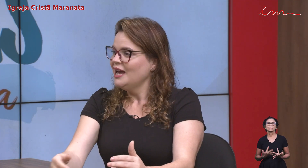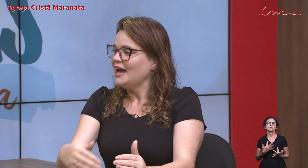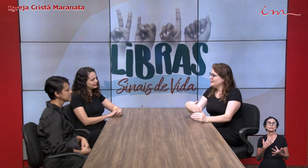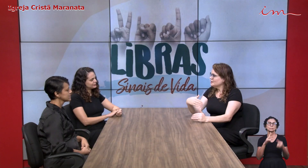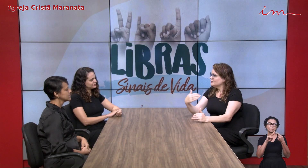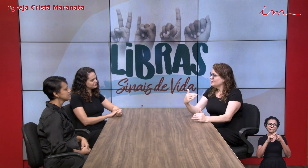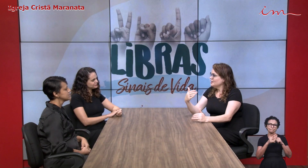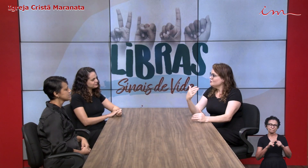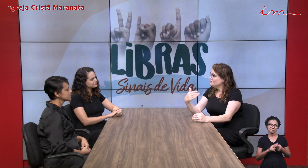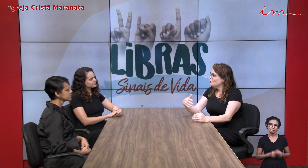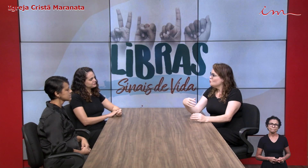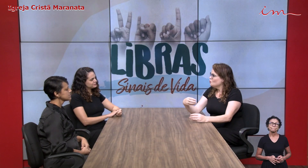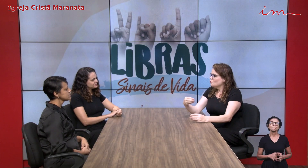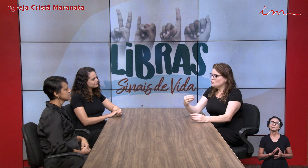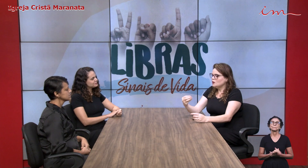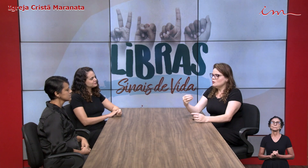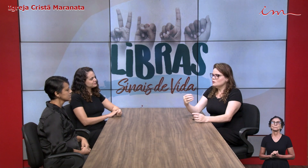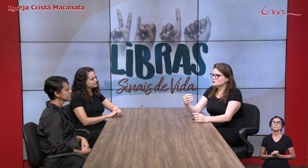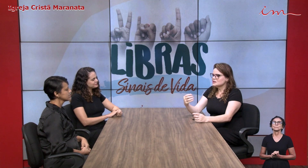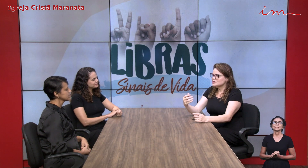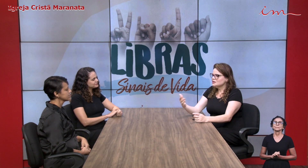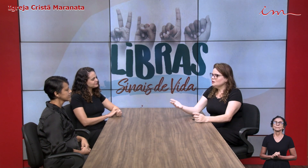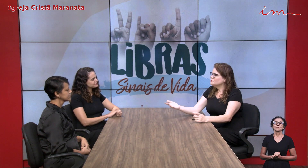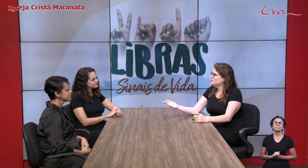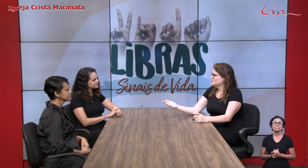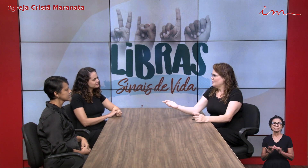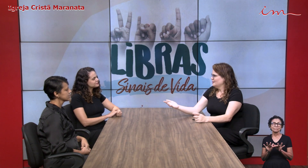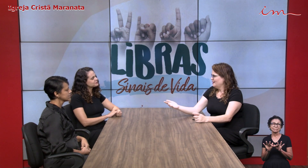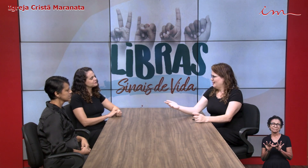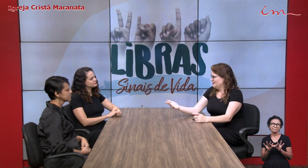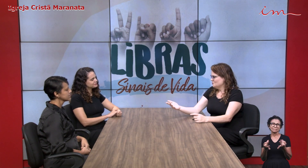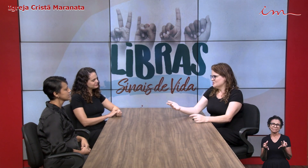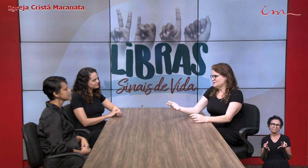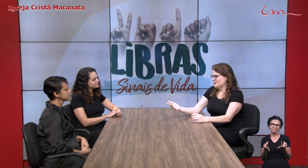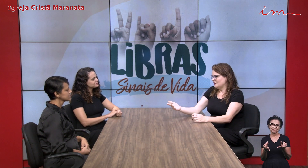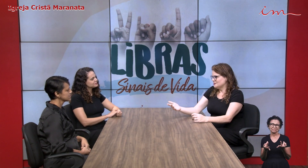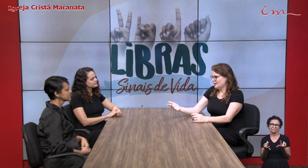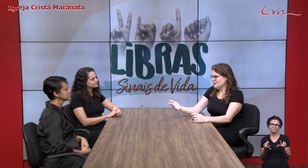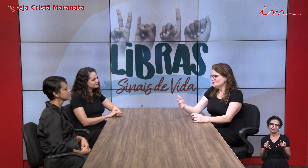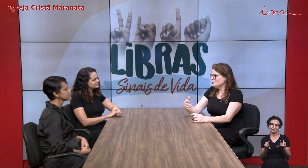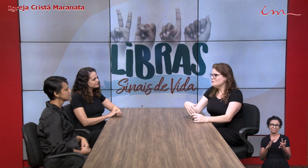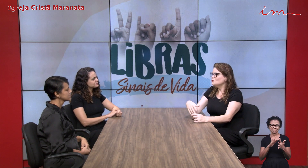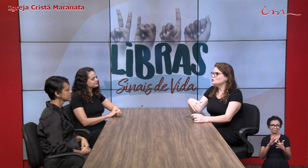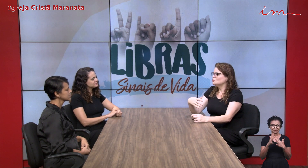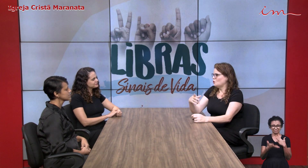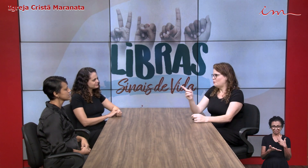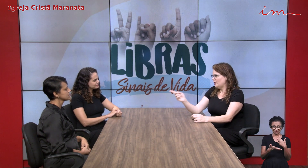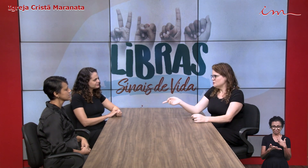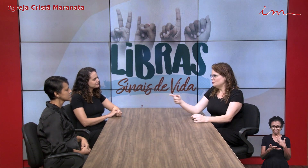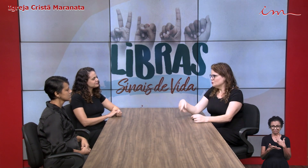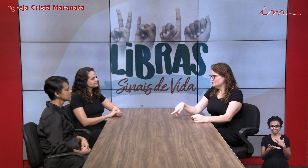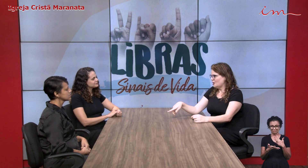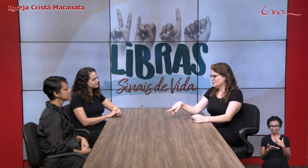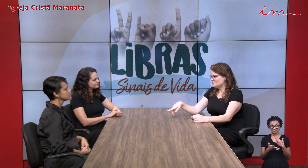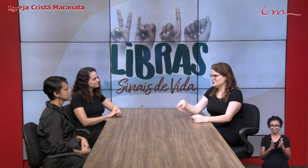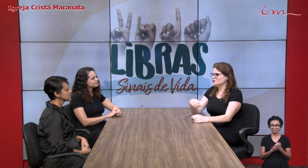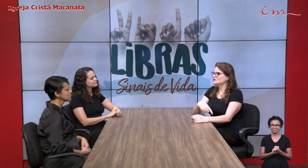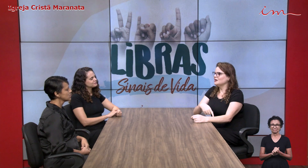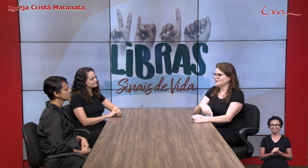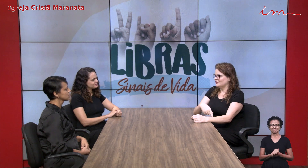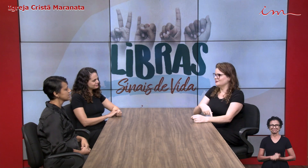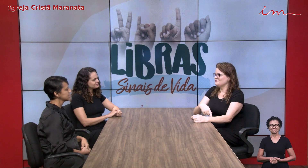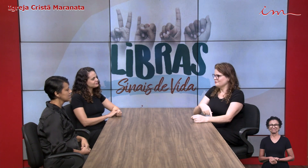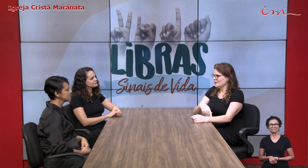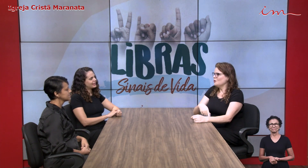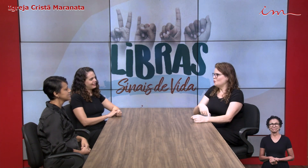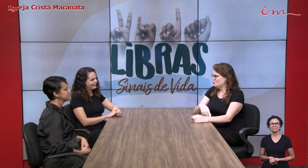né? Entender e ver o quão simples é a língua de sinais. Ela não é muito complexa, é o português, para a gente entender.